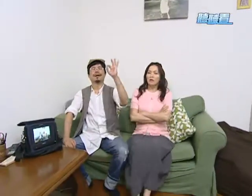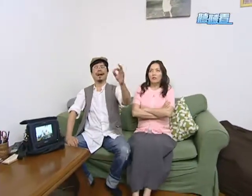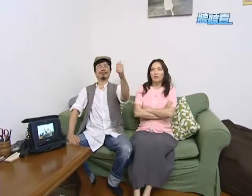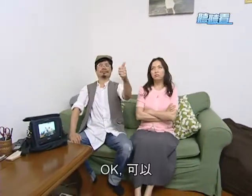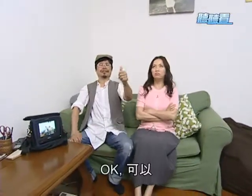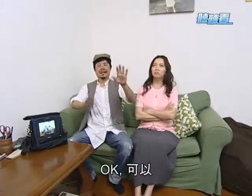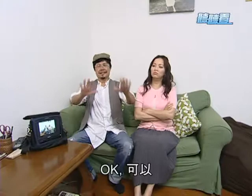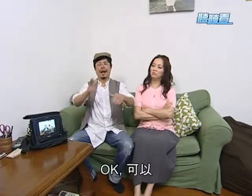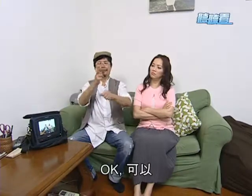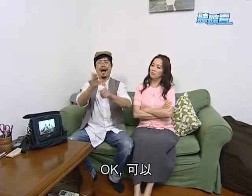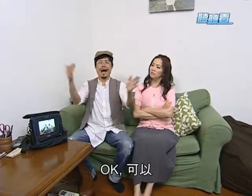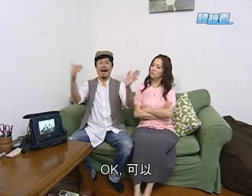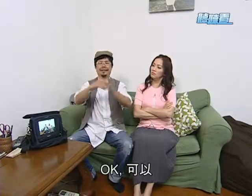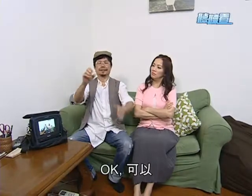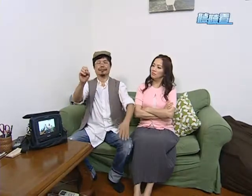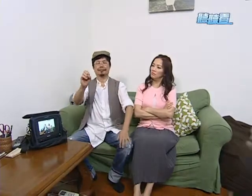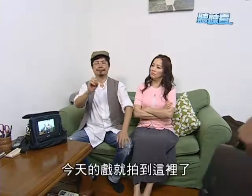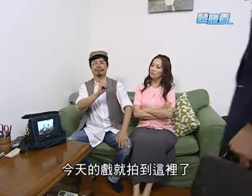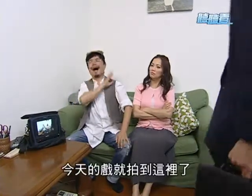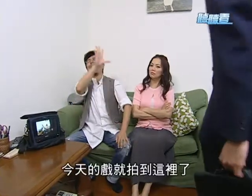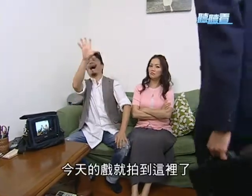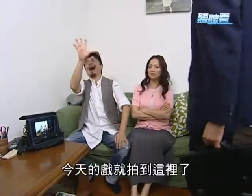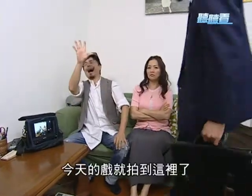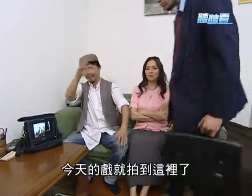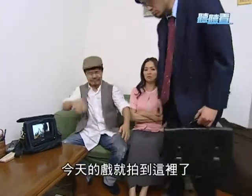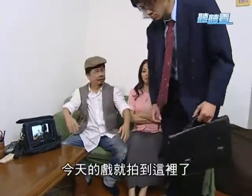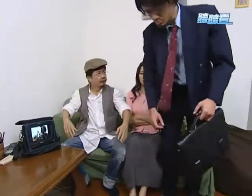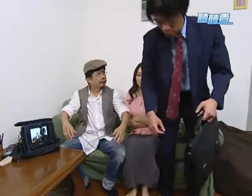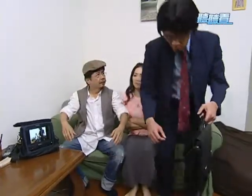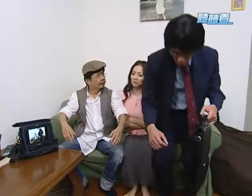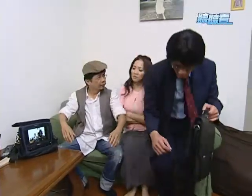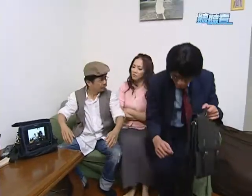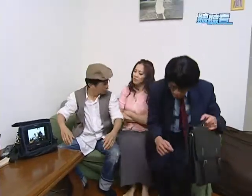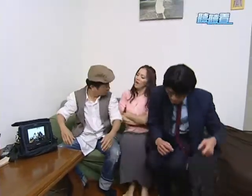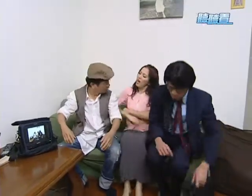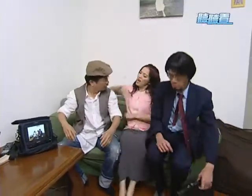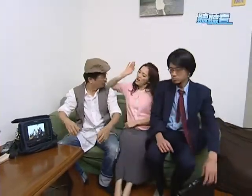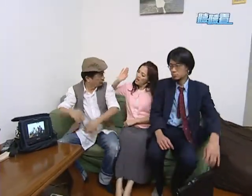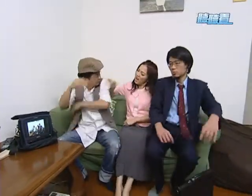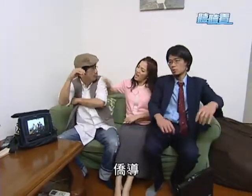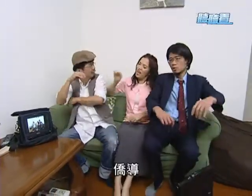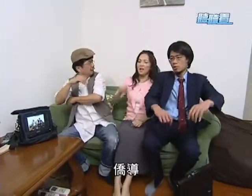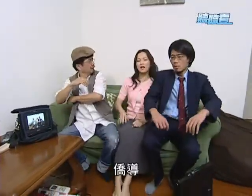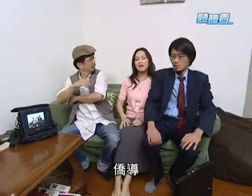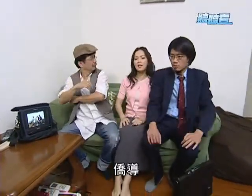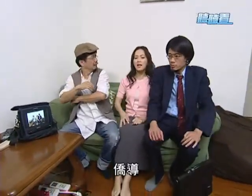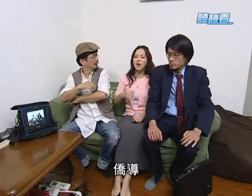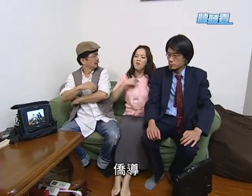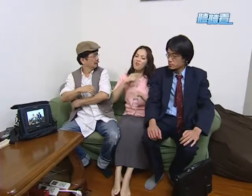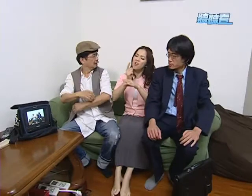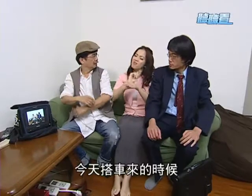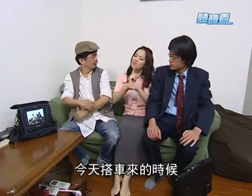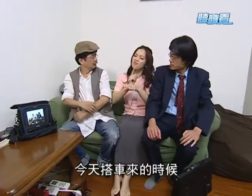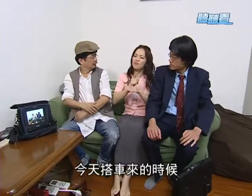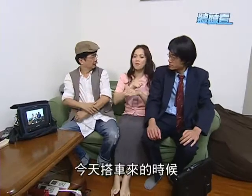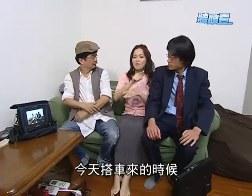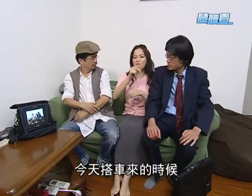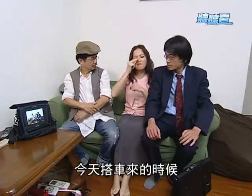OK， 可以，今天的戏就拍到这里了啊。 乔导，今天搭车来的时